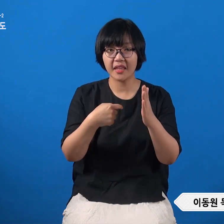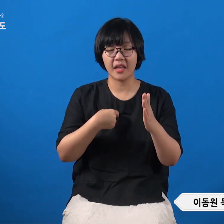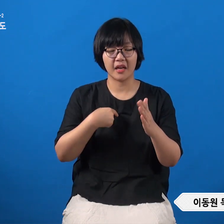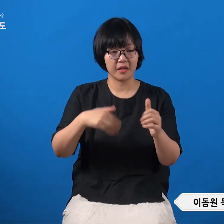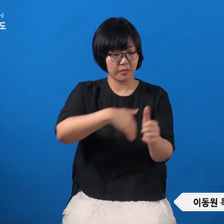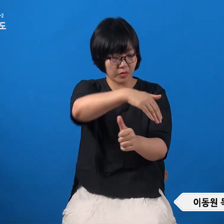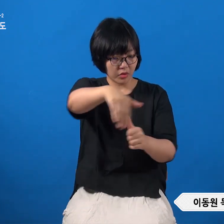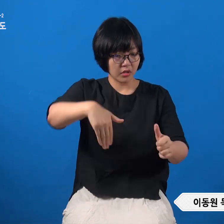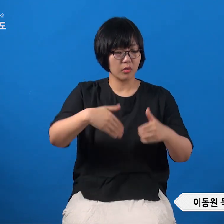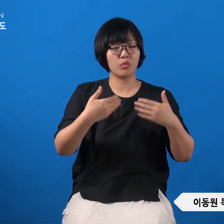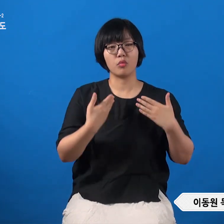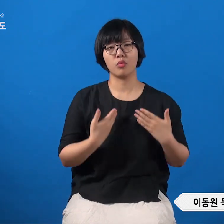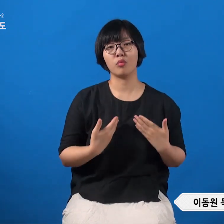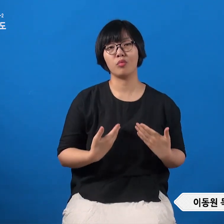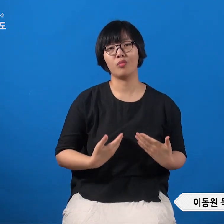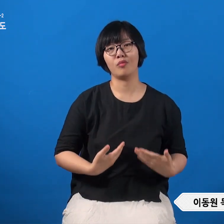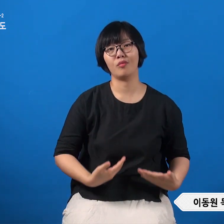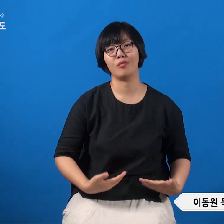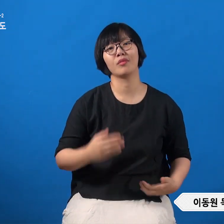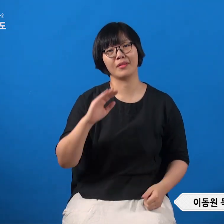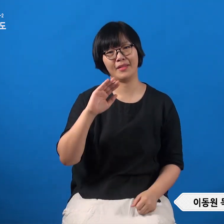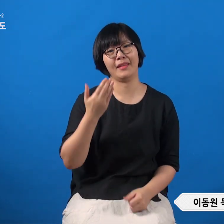삶을 가져다 줍니다. 고요한 삶.